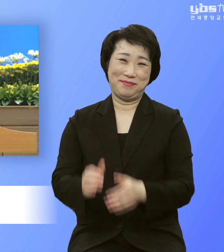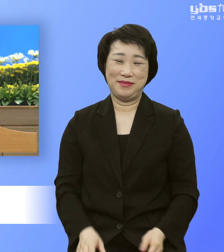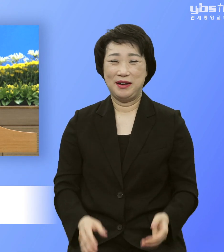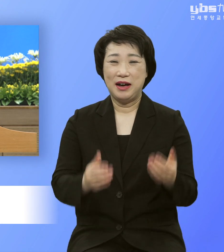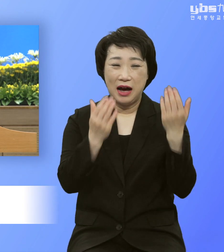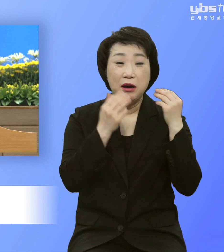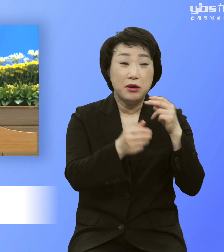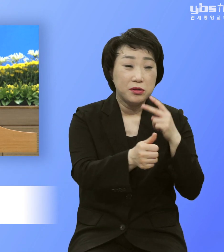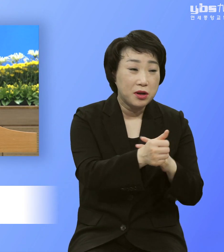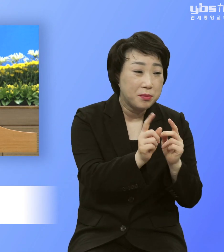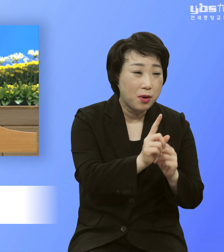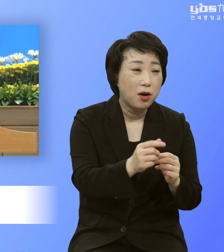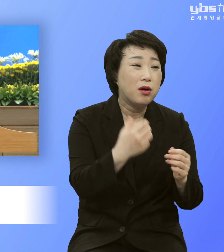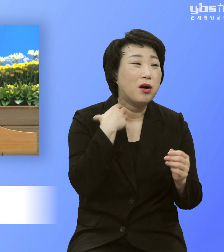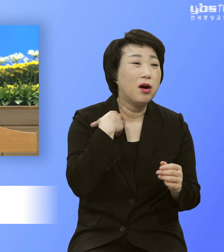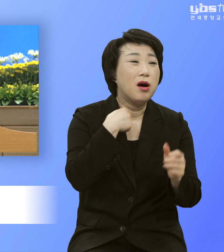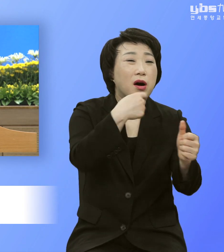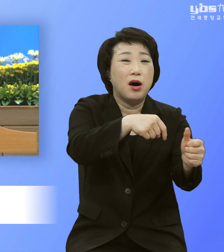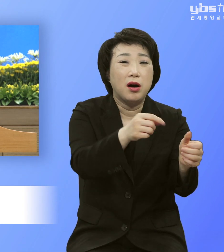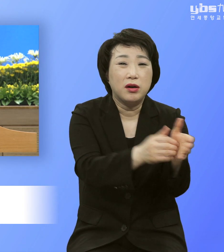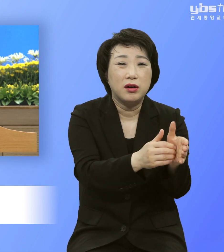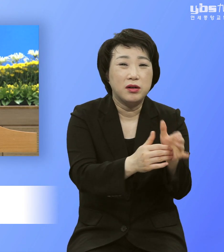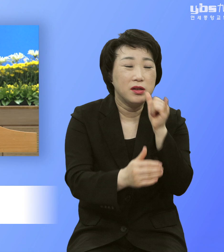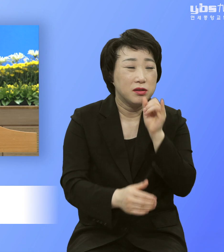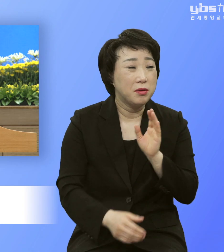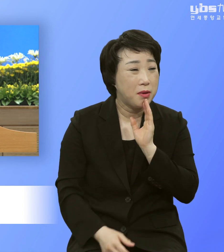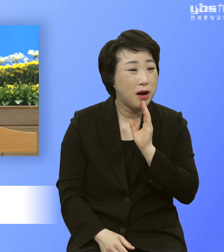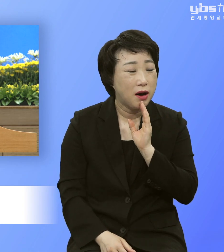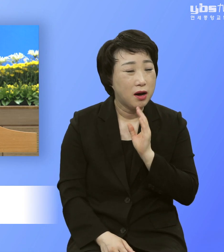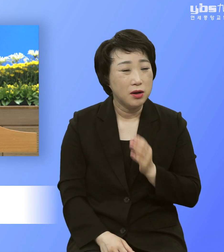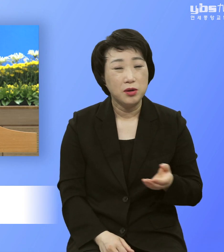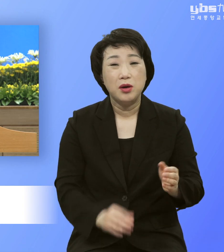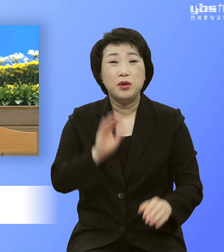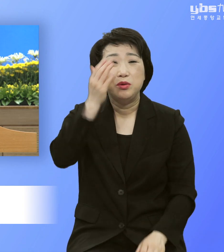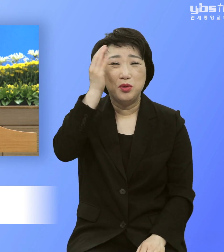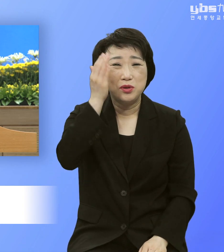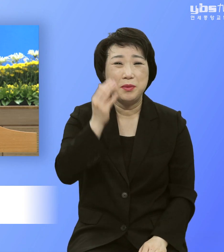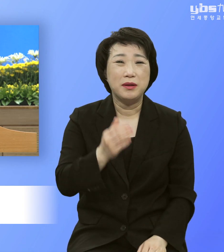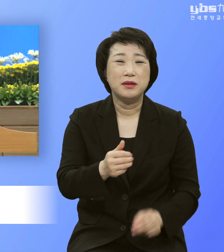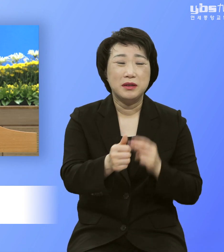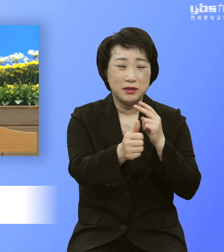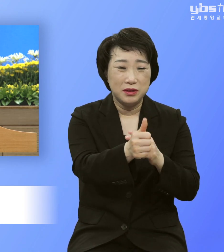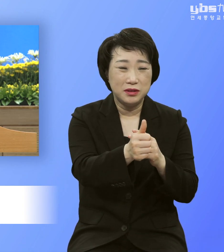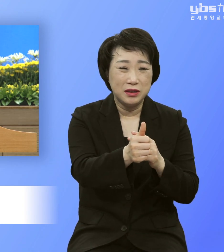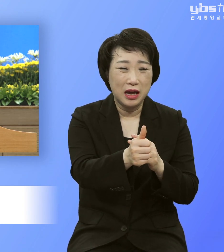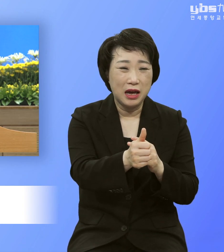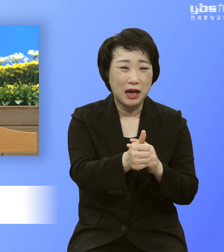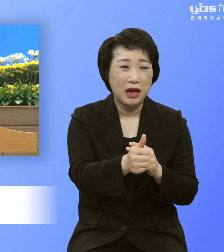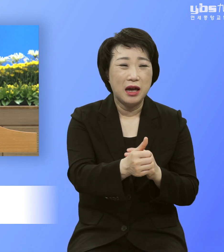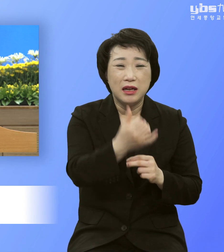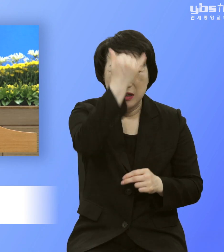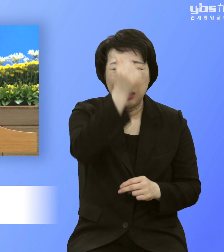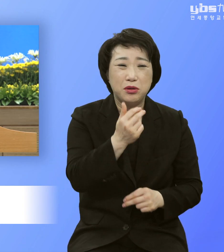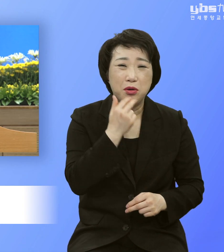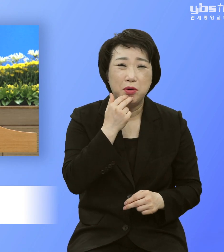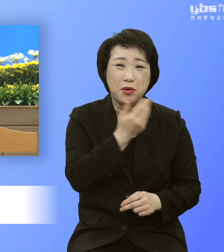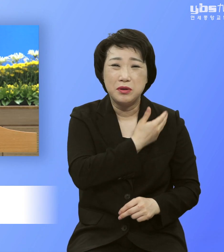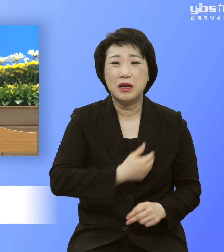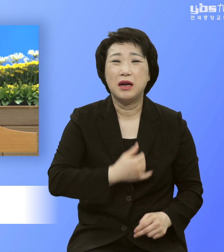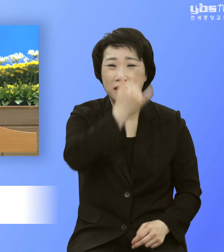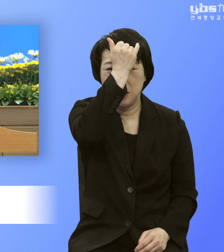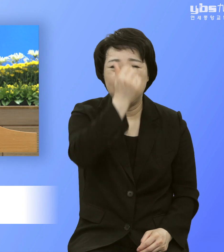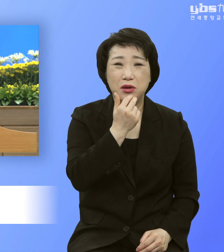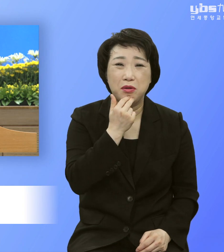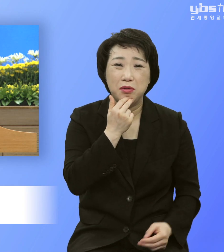학교 선생님은 의무적으로 가르치고 잘 들어. 지금은 스승의 도도 없어. 제자의 도도